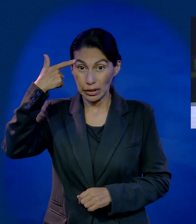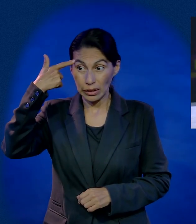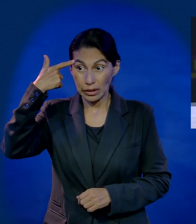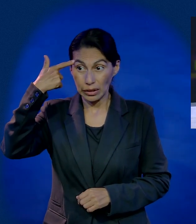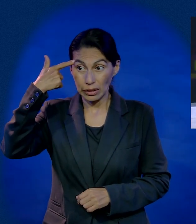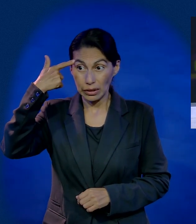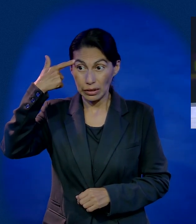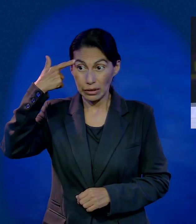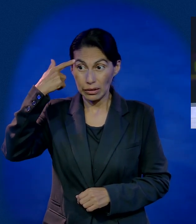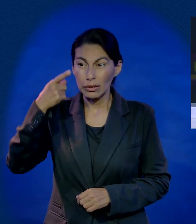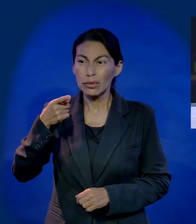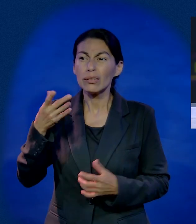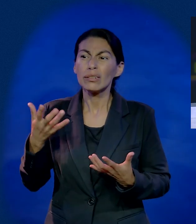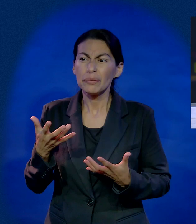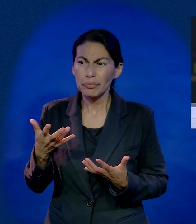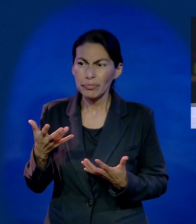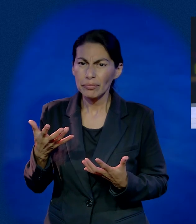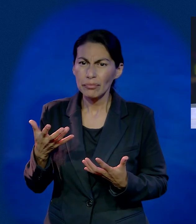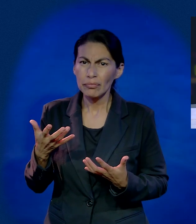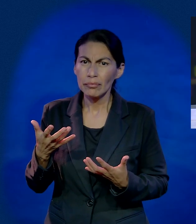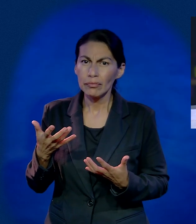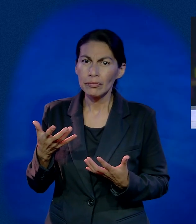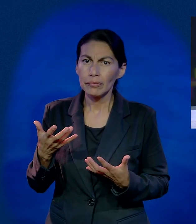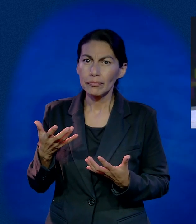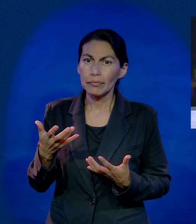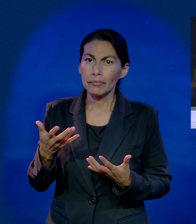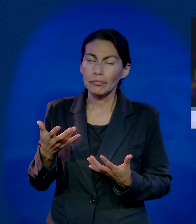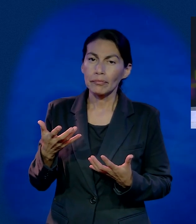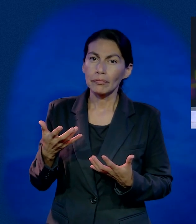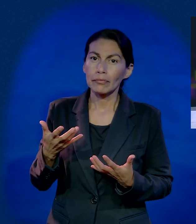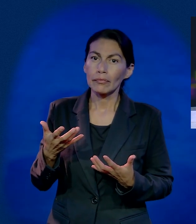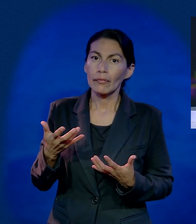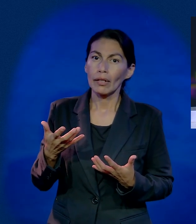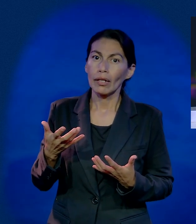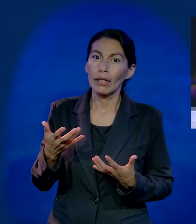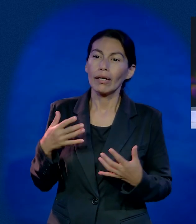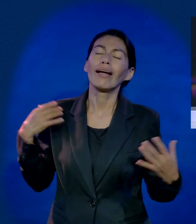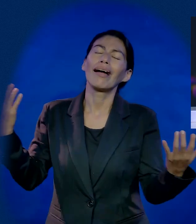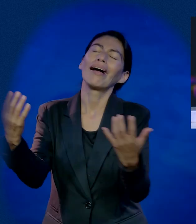Pero cuando él baje el arma, te pregunto, honestamente, ¿qué tú vas a hacer?